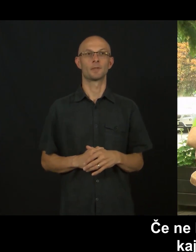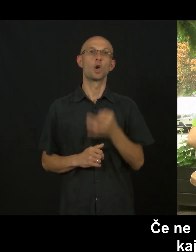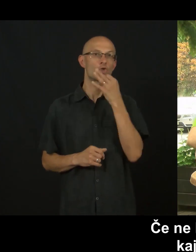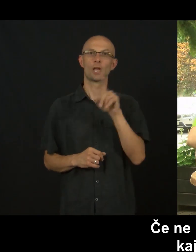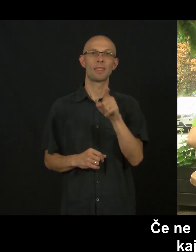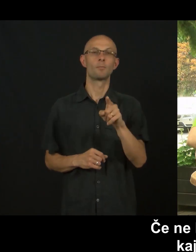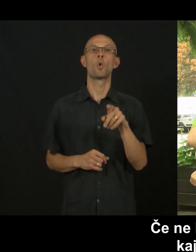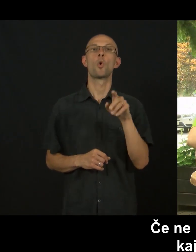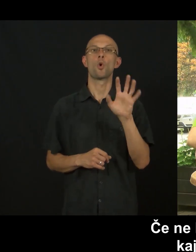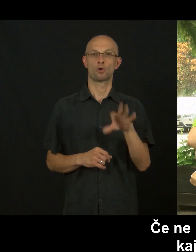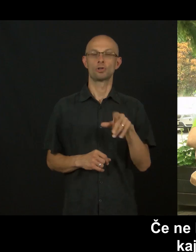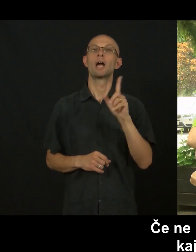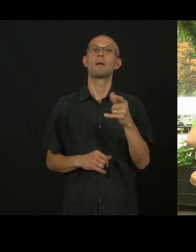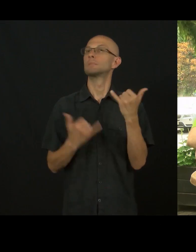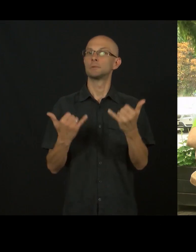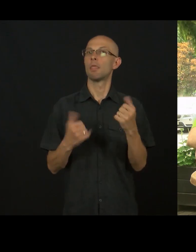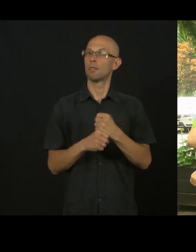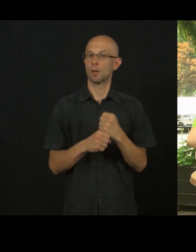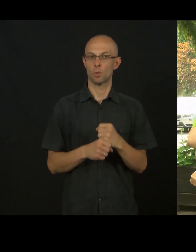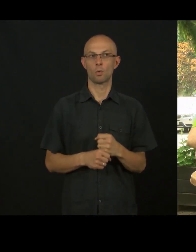Če ne bi bil kot sarkar, kaj bi bil zdaj?